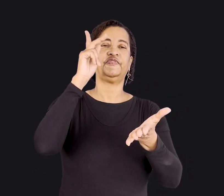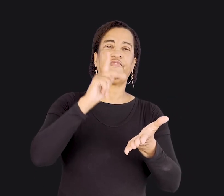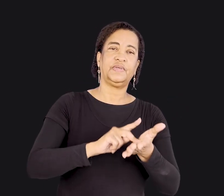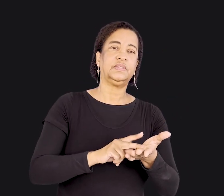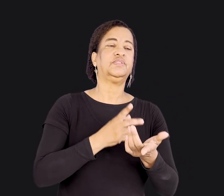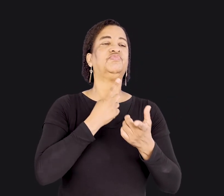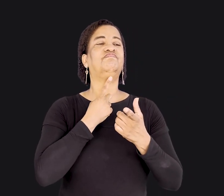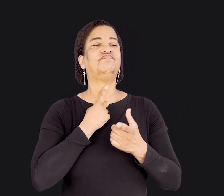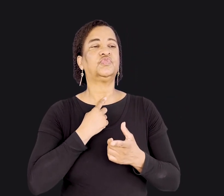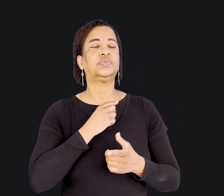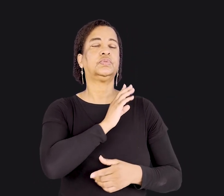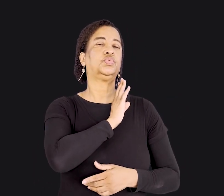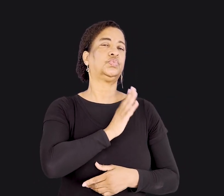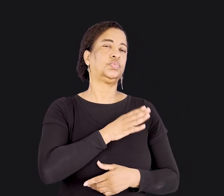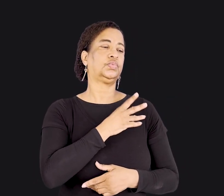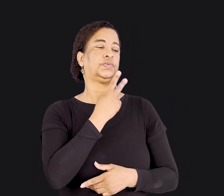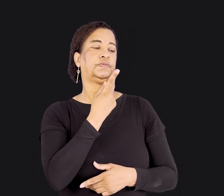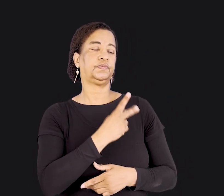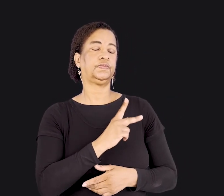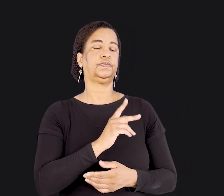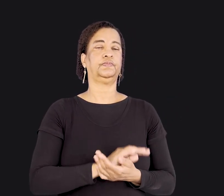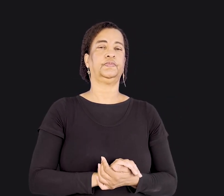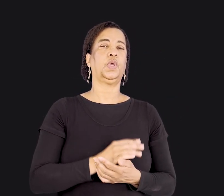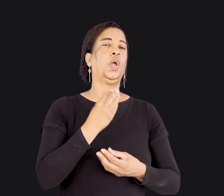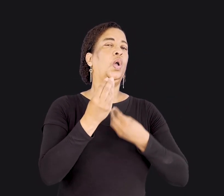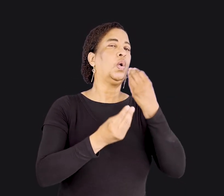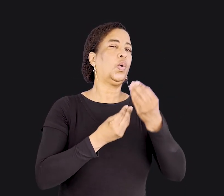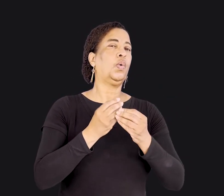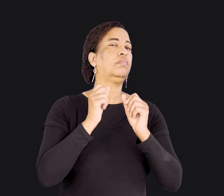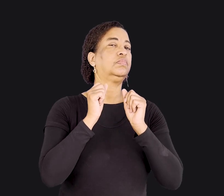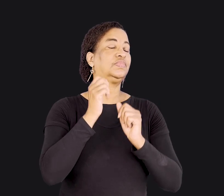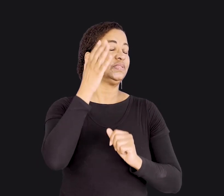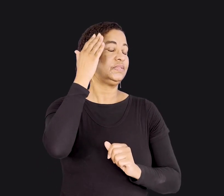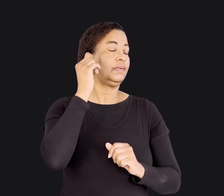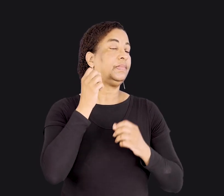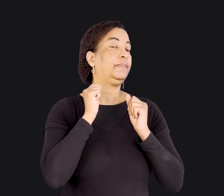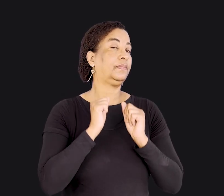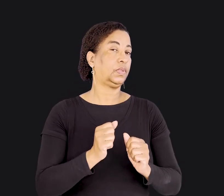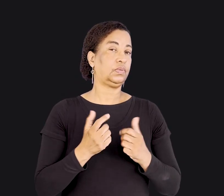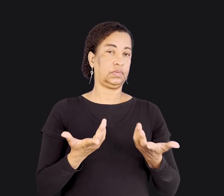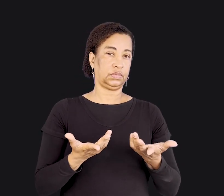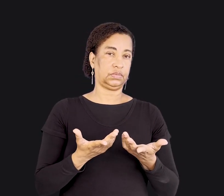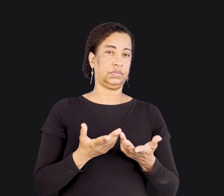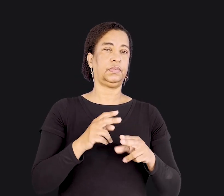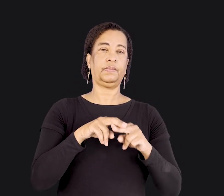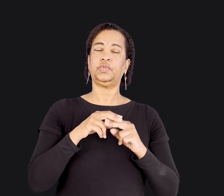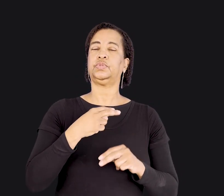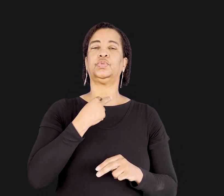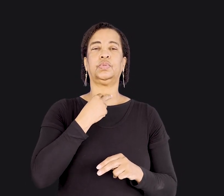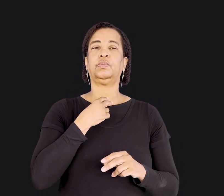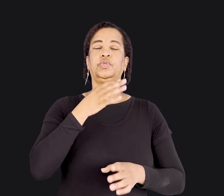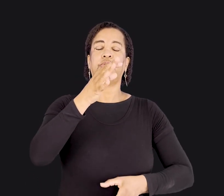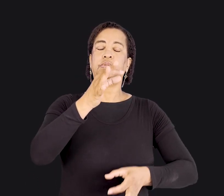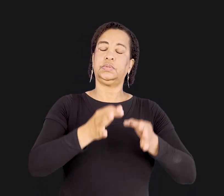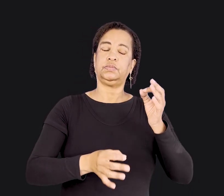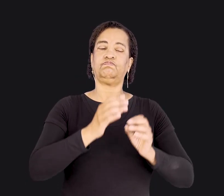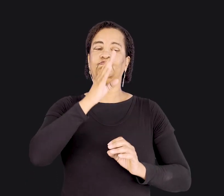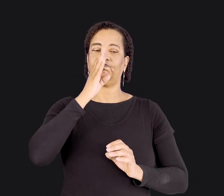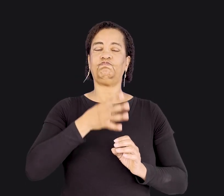verdadeiras intenções do seu coração. Como poderiam saber? Por isso, não deveriam julgar.